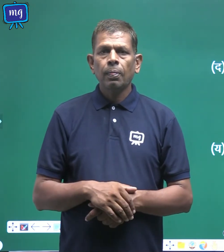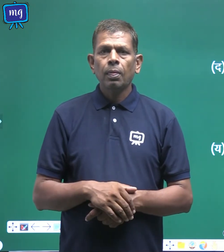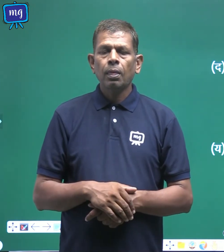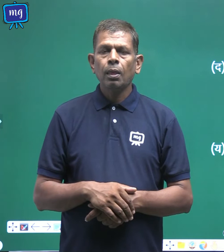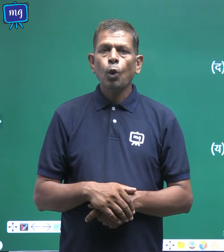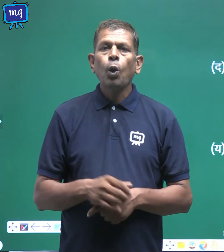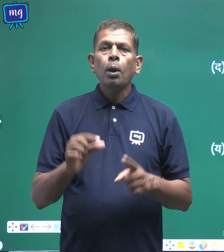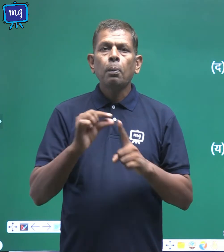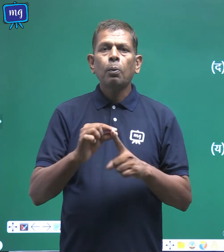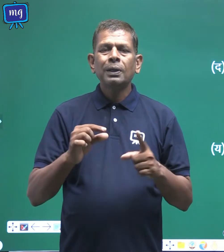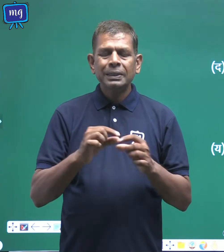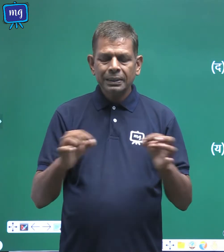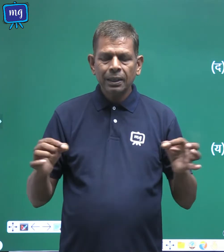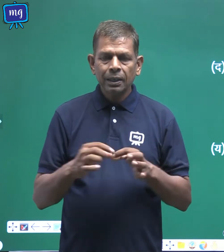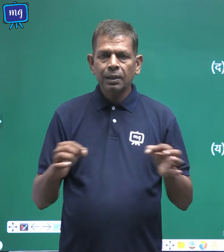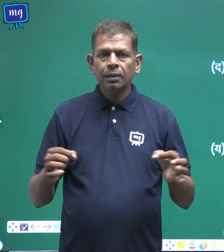पॉलिएस्टर